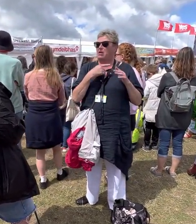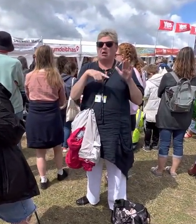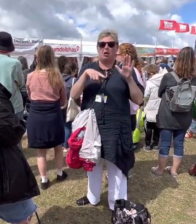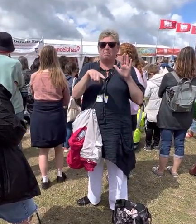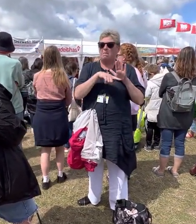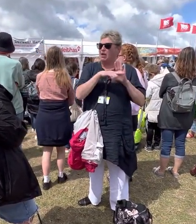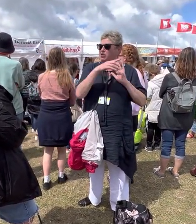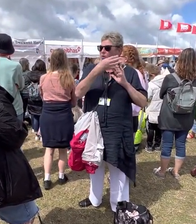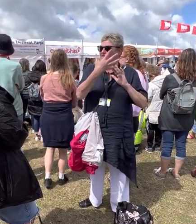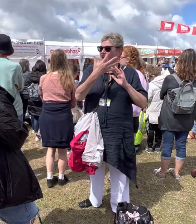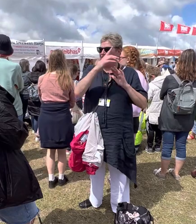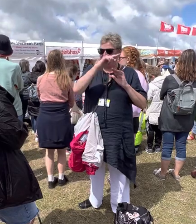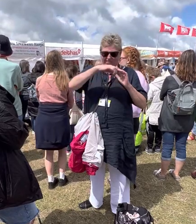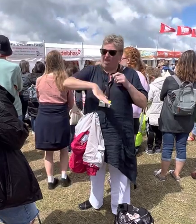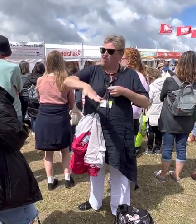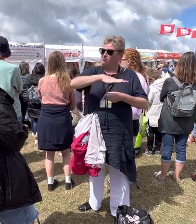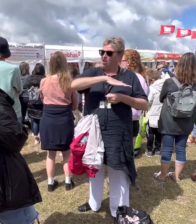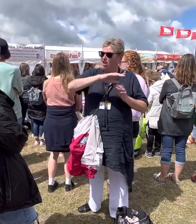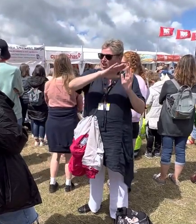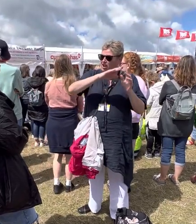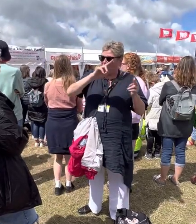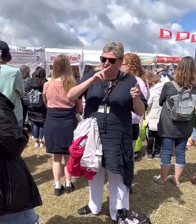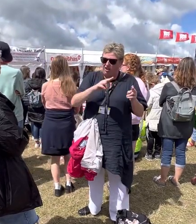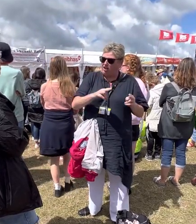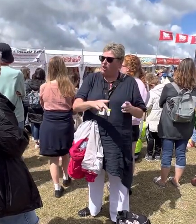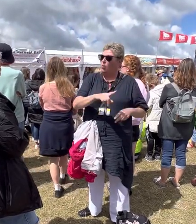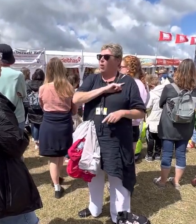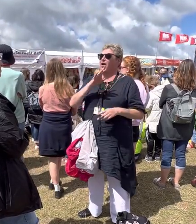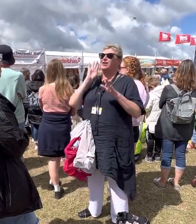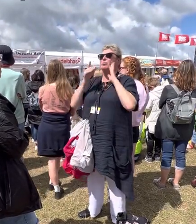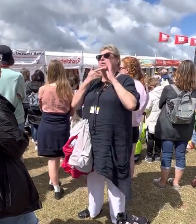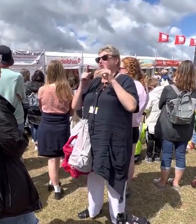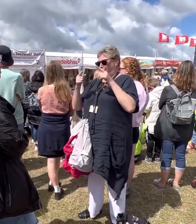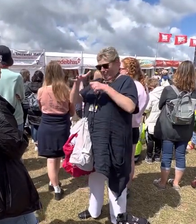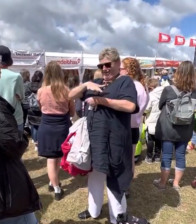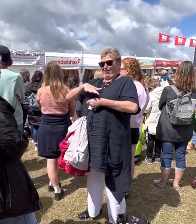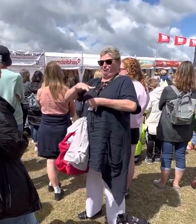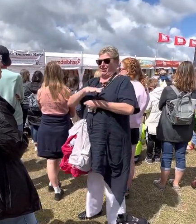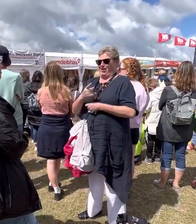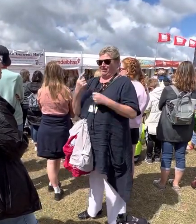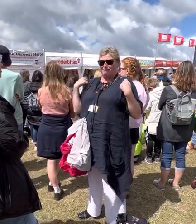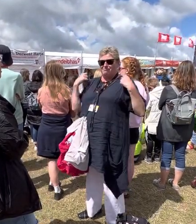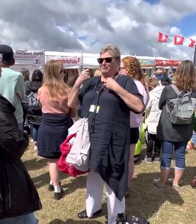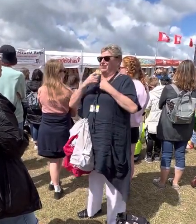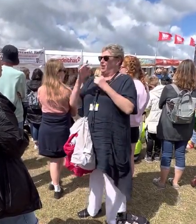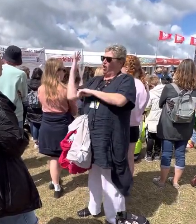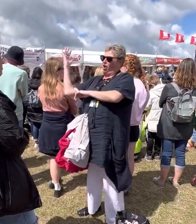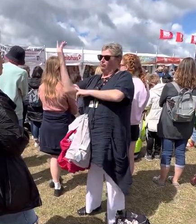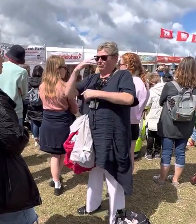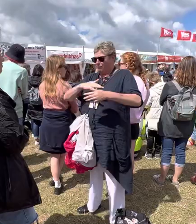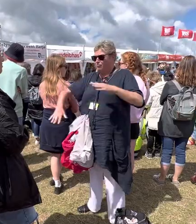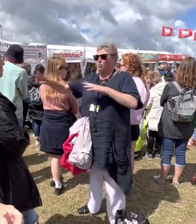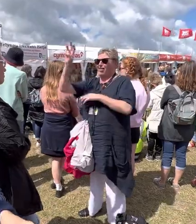yn yr ardal? Pam fod pobl ifanc Ceredigion ac ardaloedd gwledig eraill Cymru ddim yn